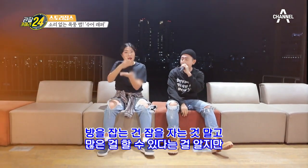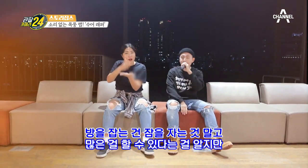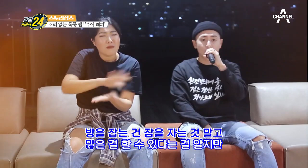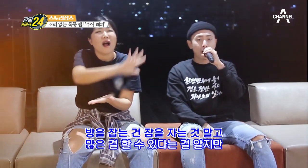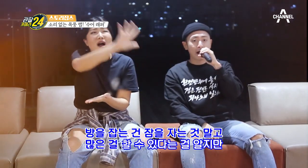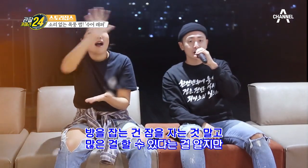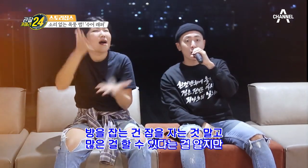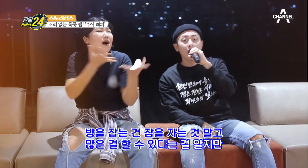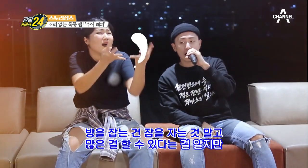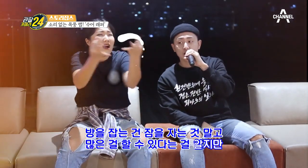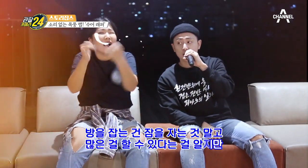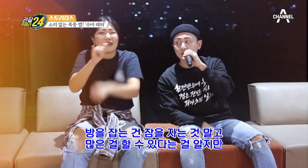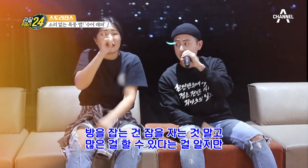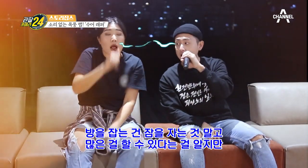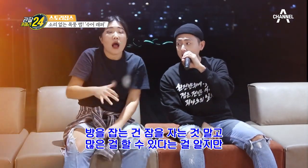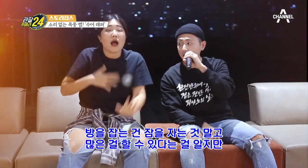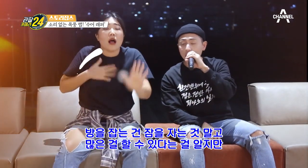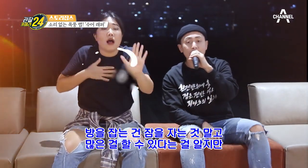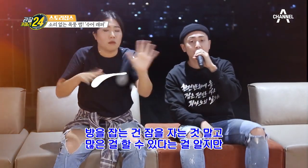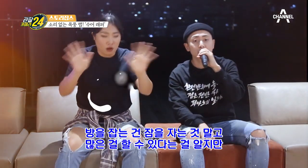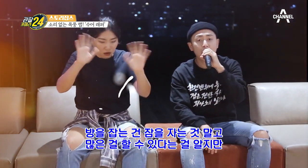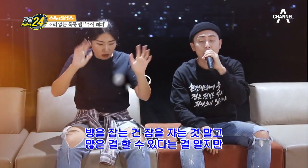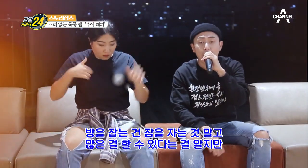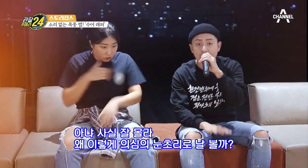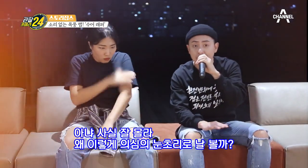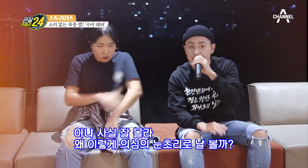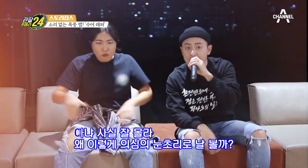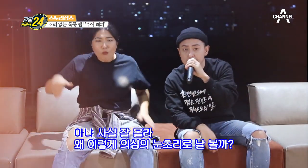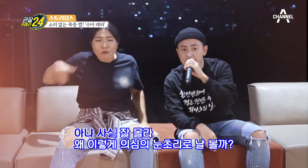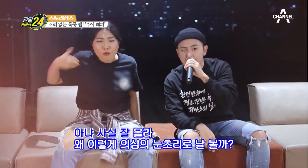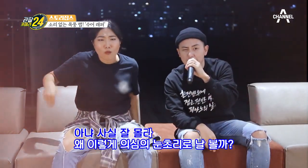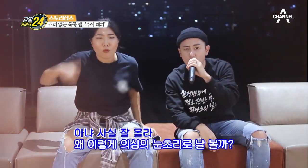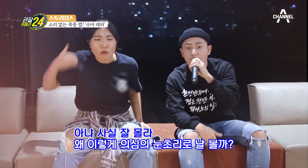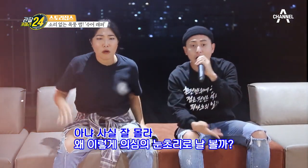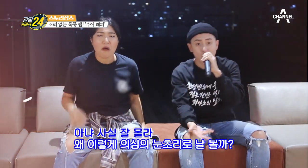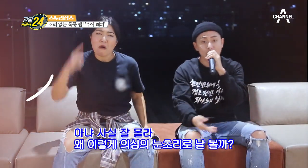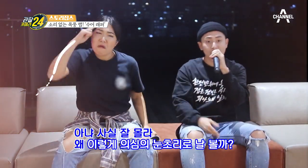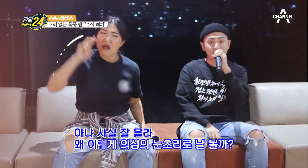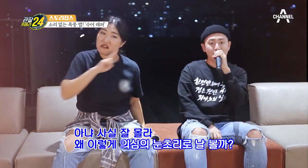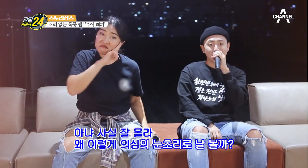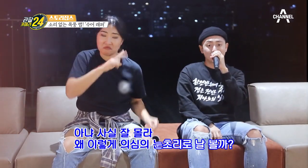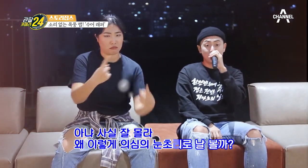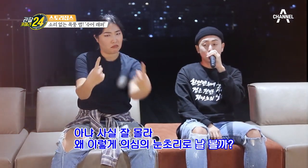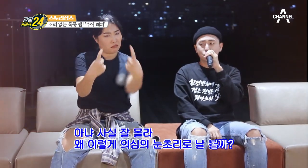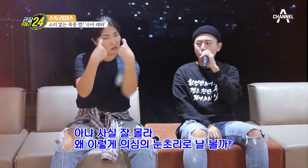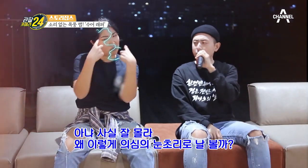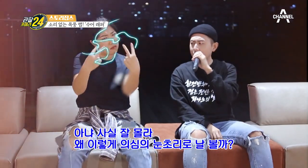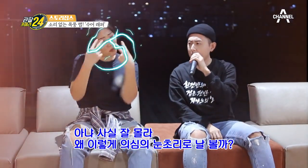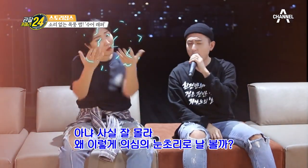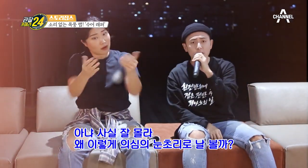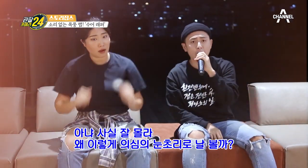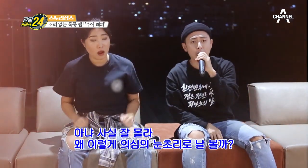날 것만은 걸 할 수 있다는 걸 알지만 아니야 사실 잘 몰라 왜 이렇게 의심의 눈초리로 날 볼까 Baby